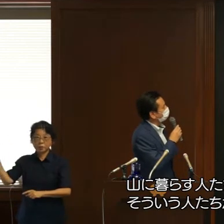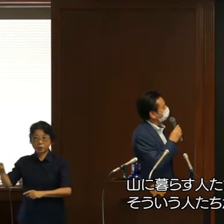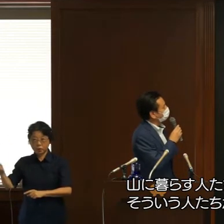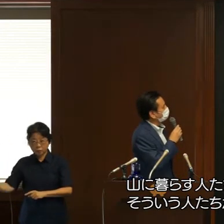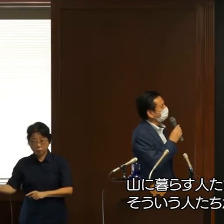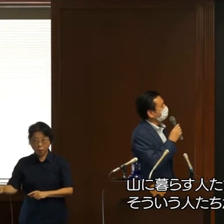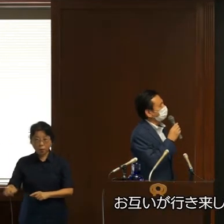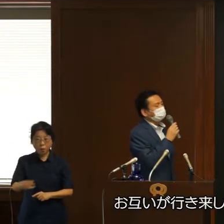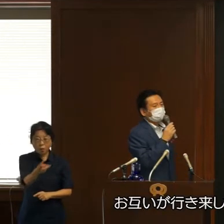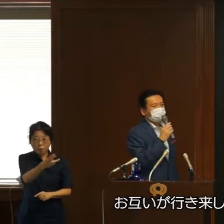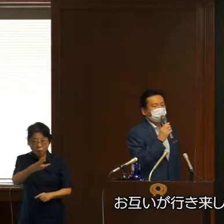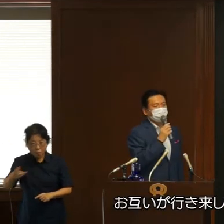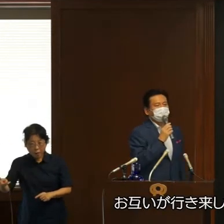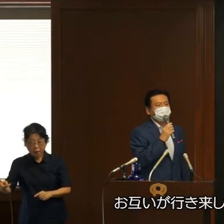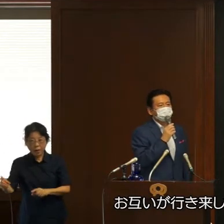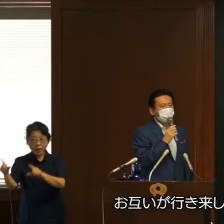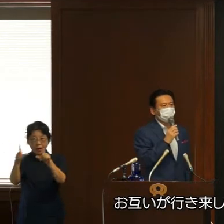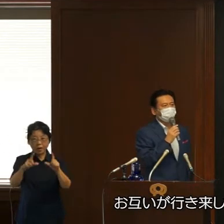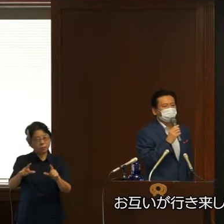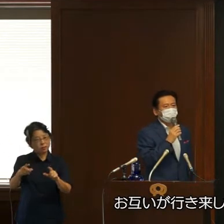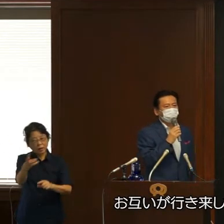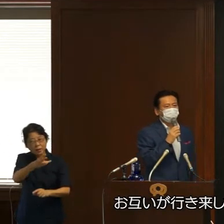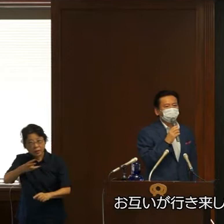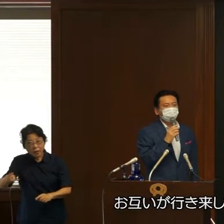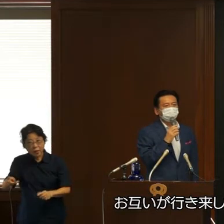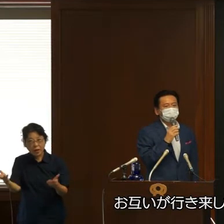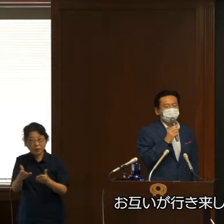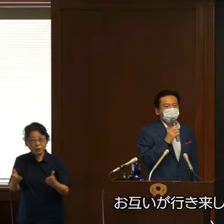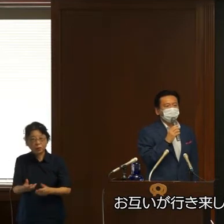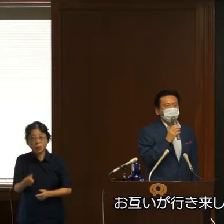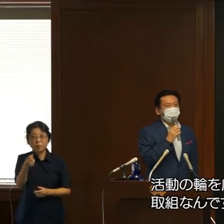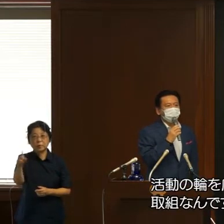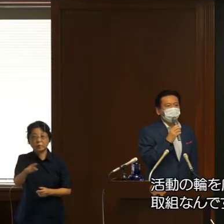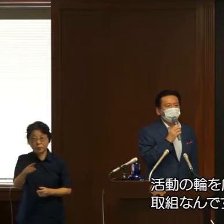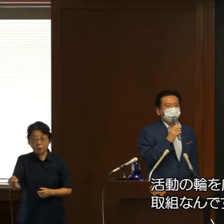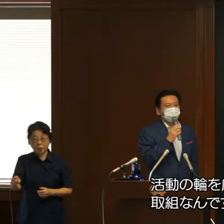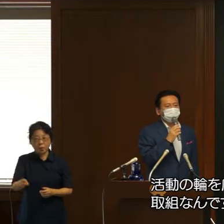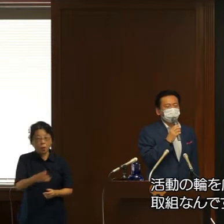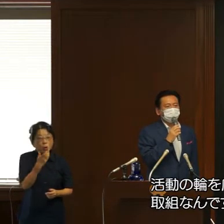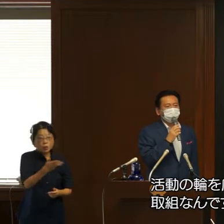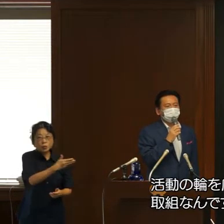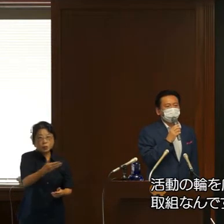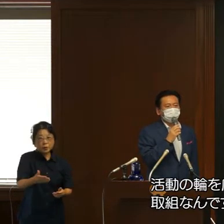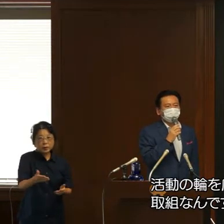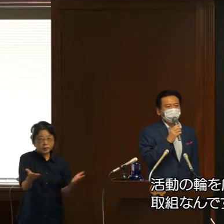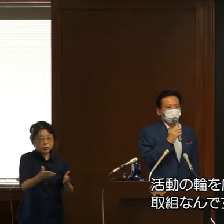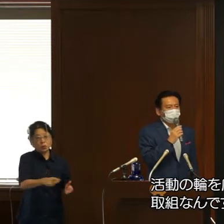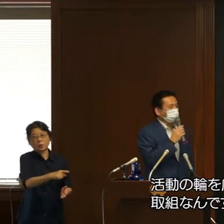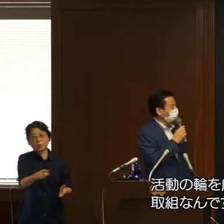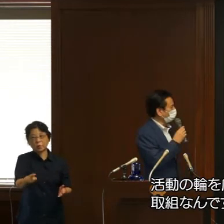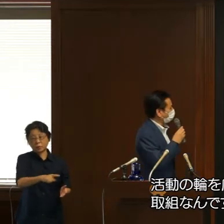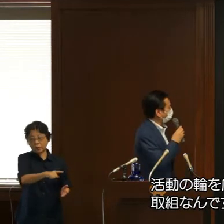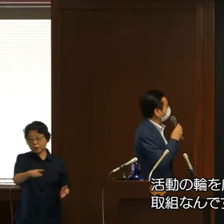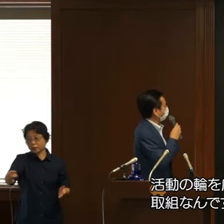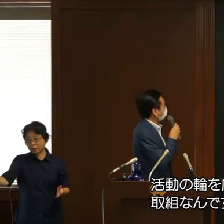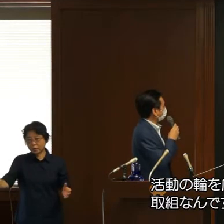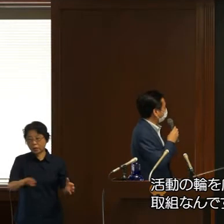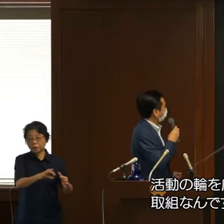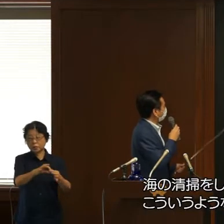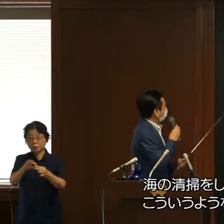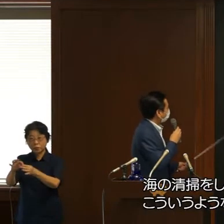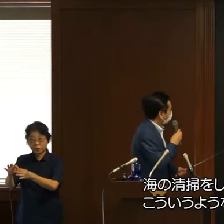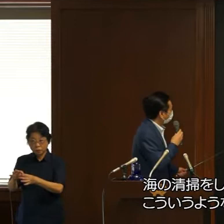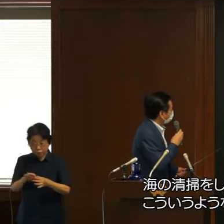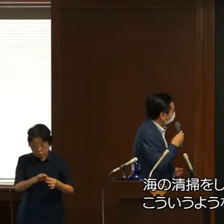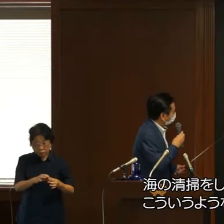まあ、そういう人たちがお互いが行き来して、お互いの交流を通して、活動に輪を広げていこうという取り組みなんです